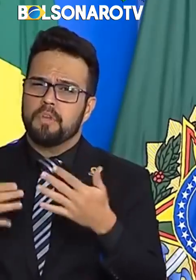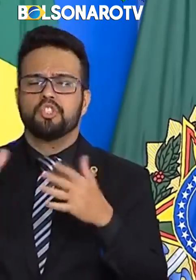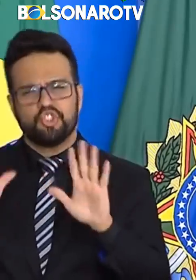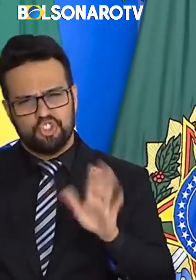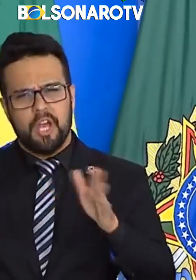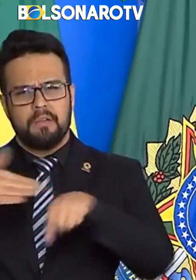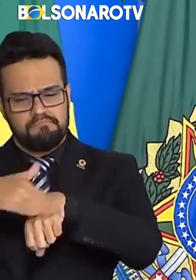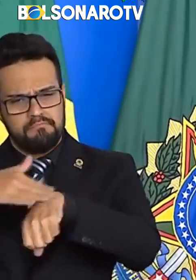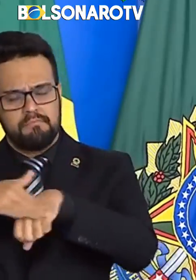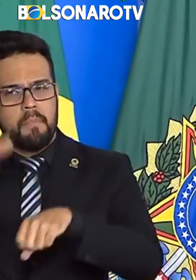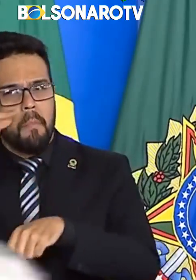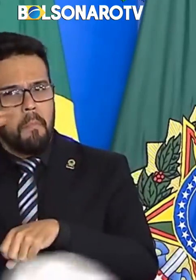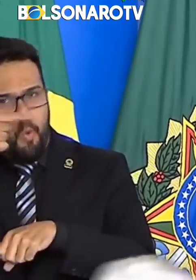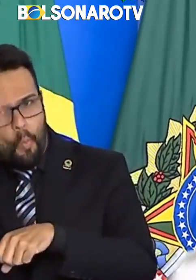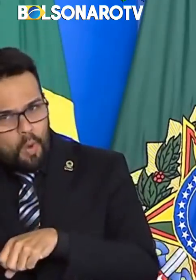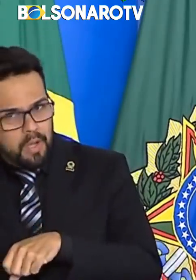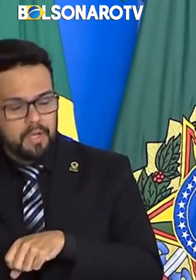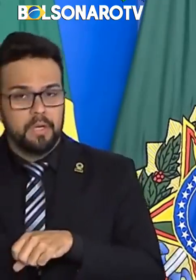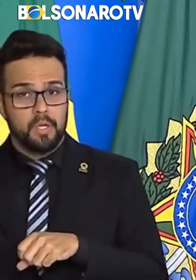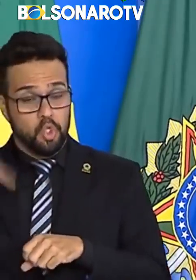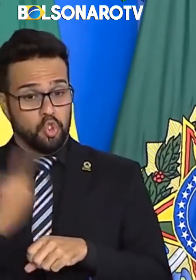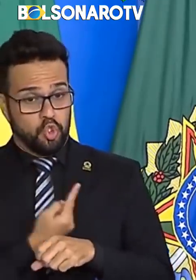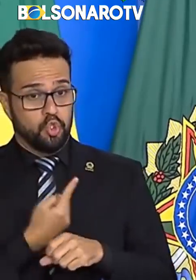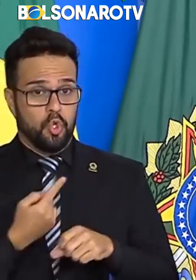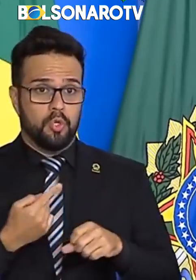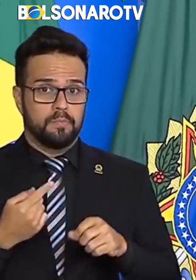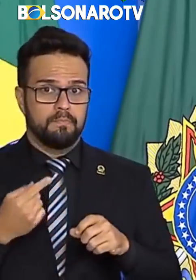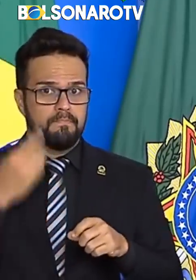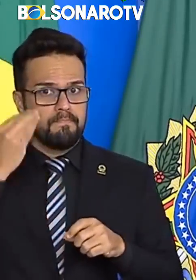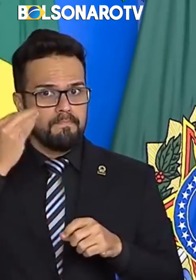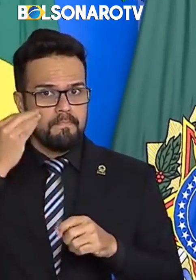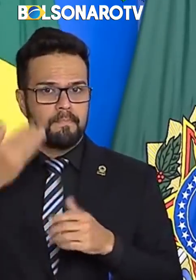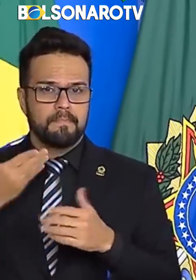Ego também, nós devemos estudar um projeto,